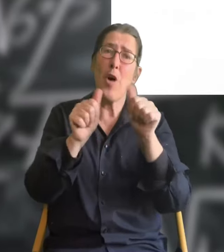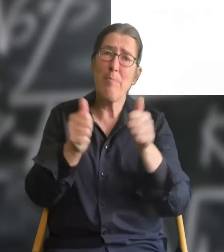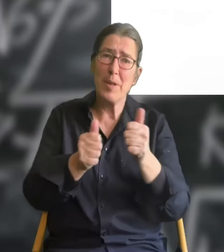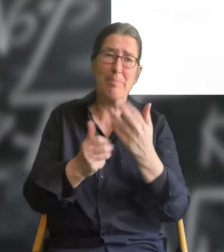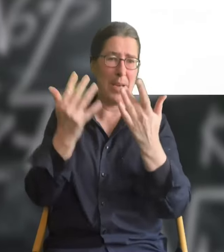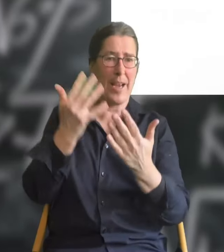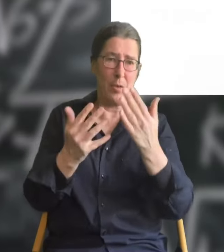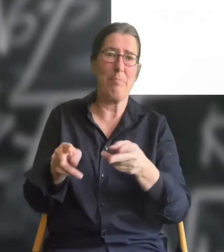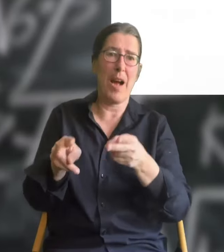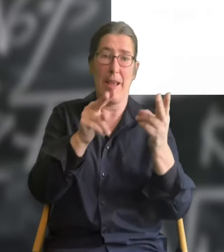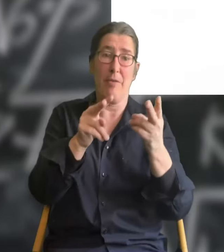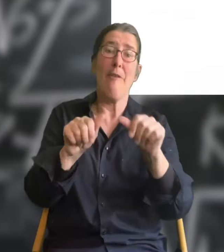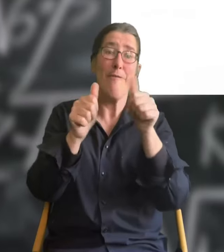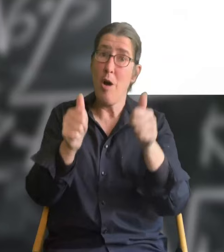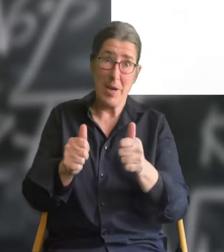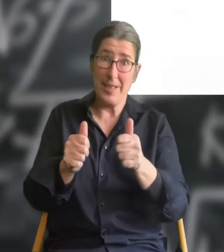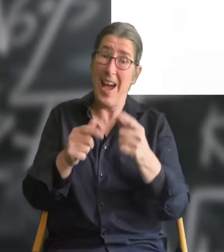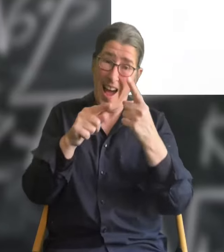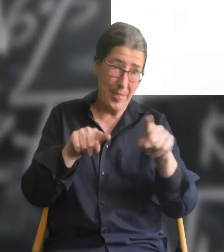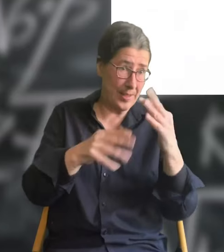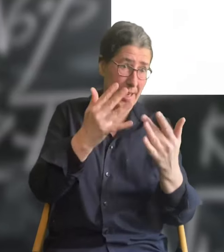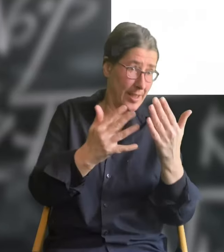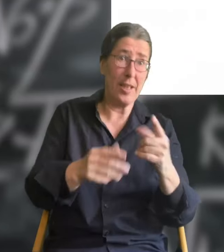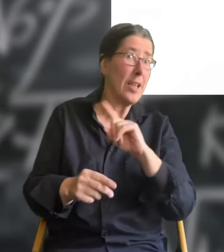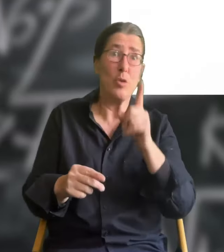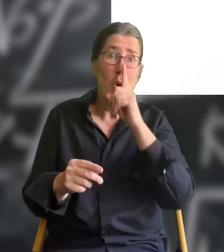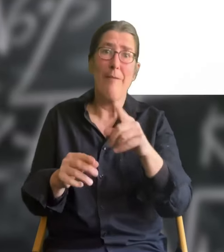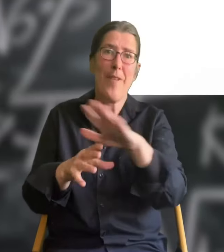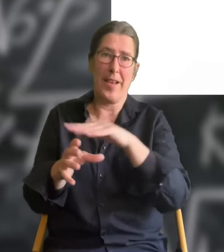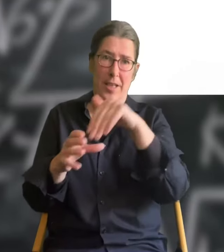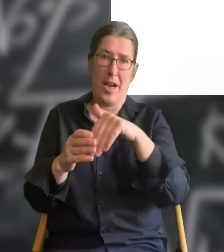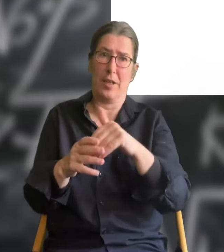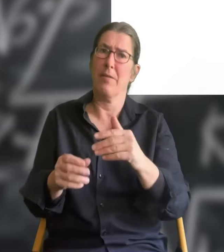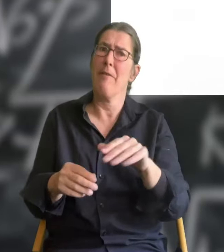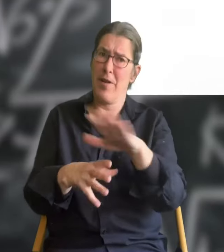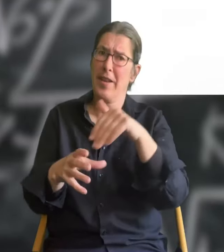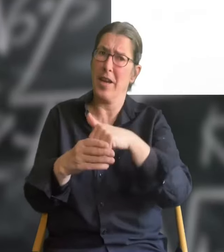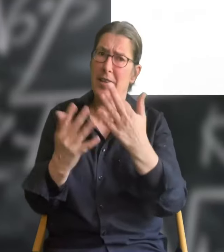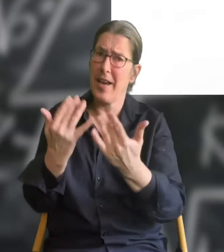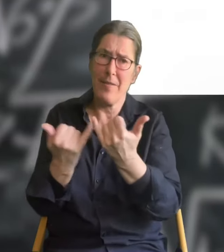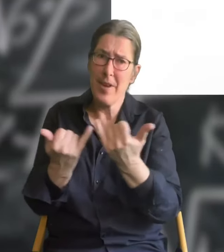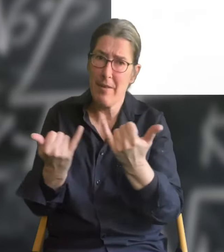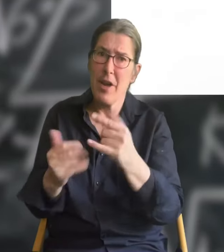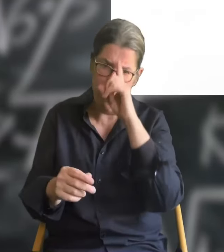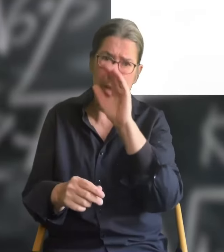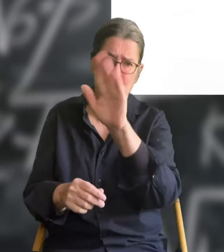Und zwar Formeln, die was anderes berechnen als den Flächeninhalt. Das könnt ihr ja schon berechnen. Aber zur